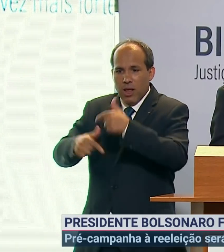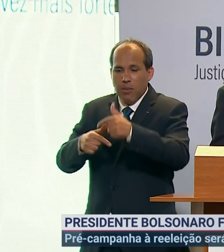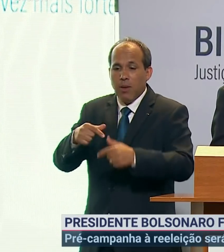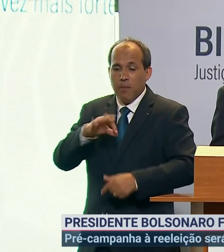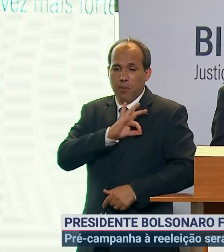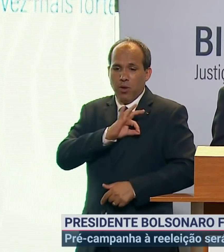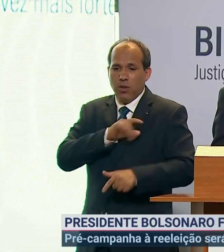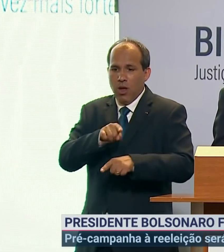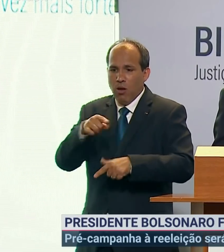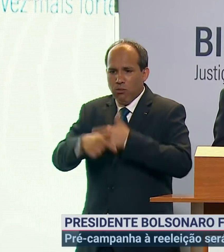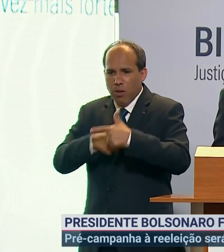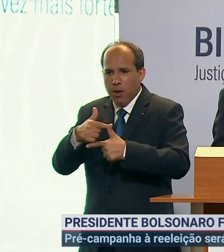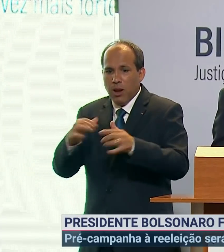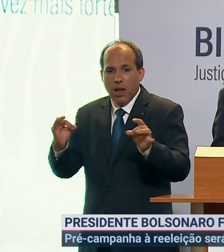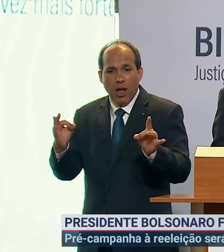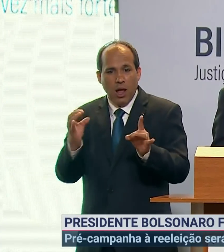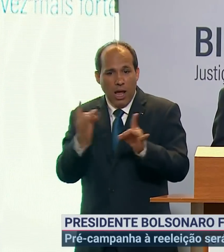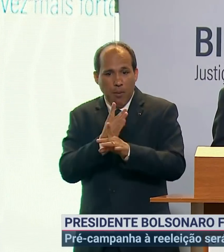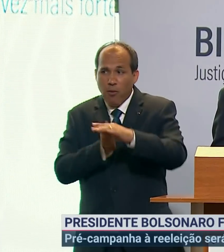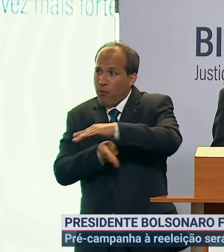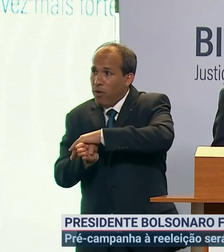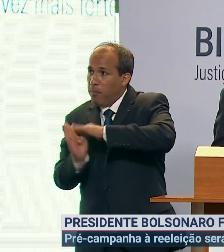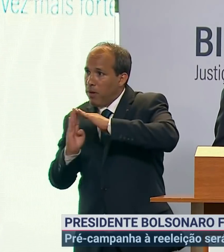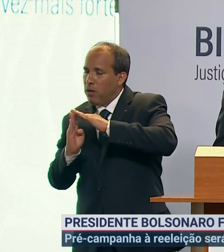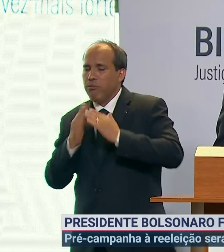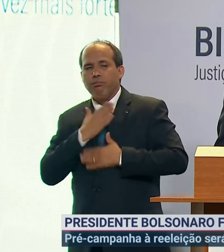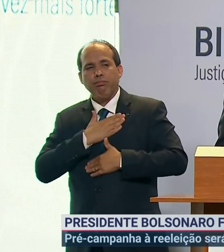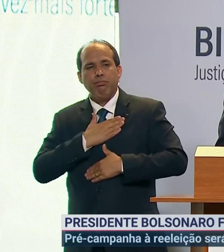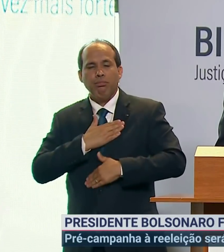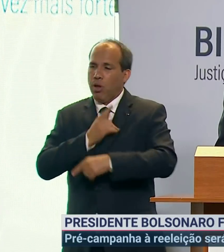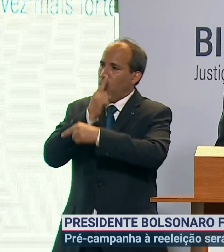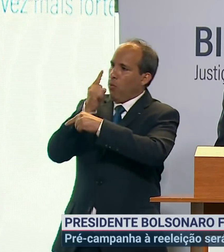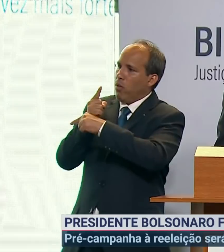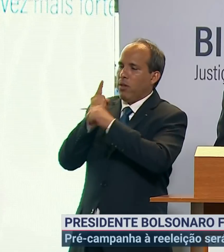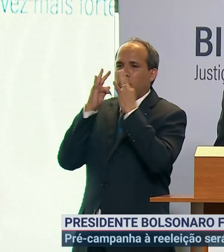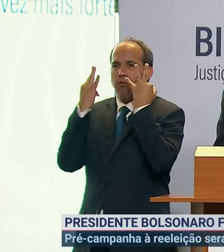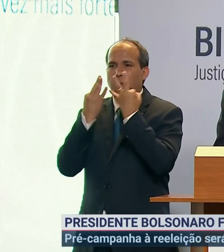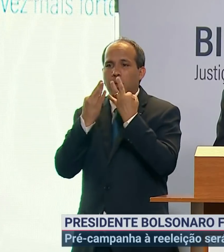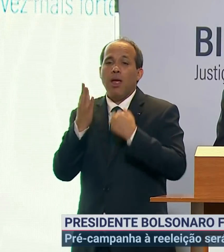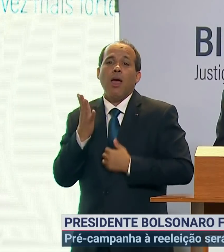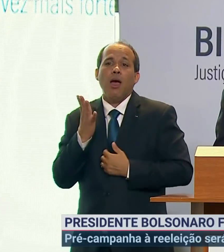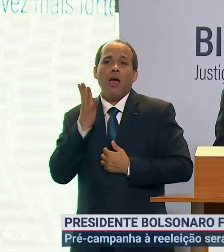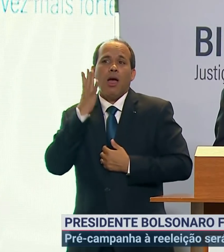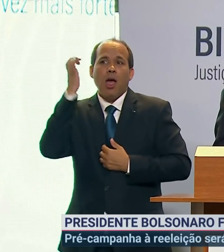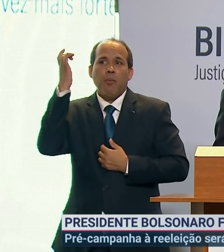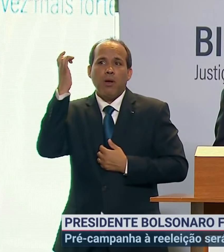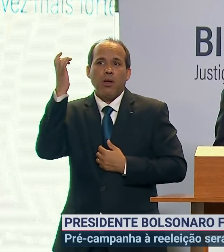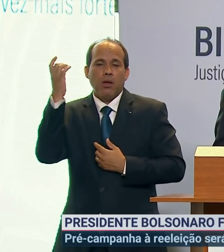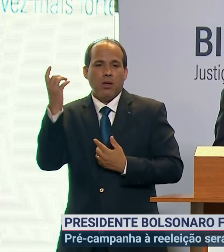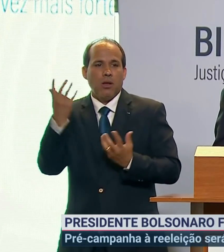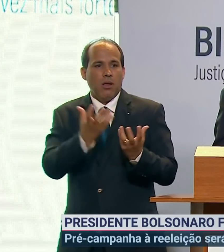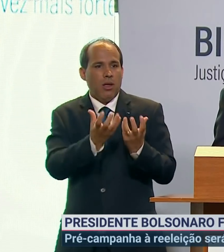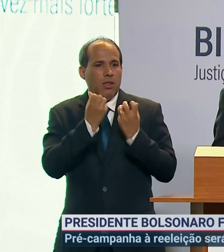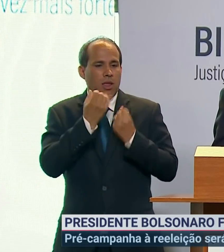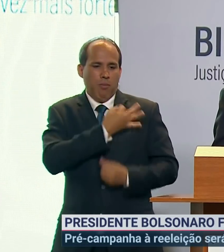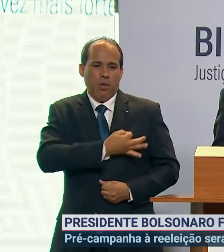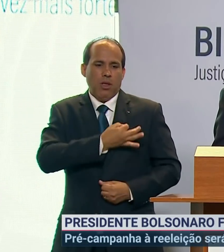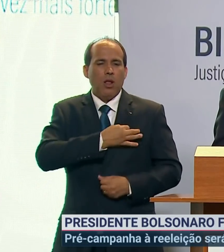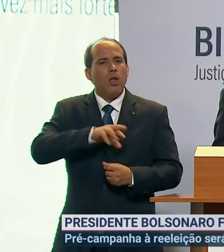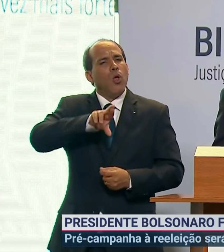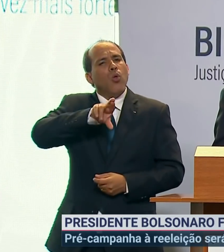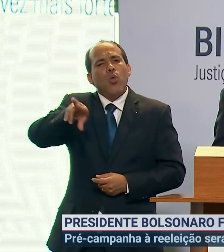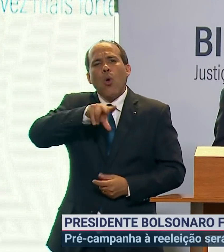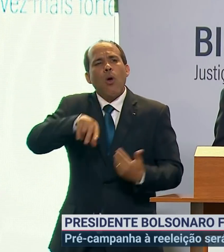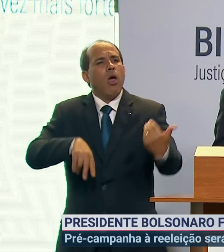vá para casa repousar reencontrar-se com a sua família e no dia seguinte receberão uma medalha e